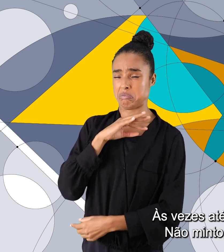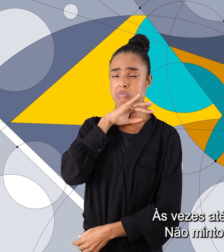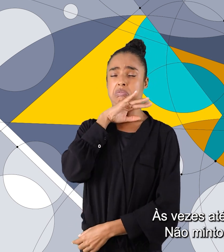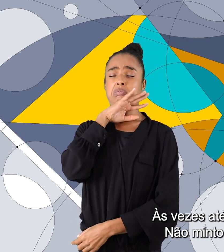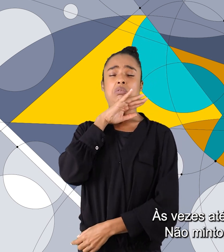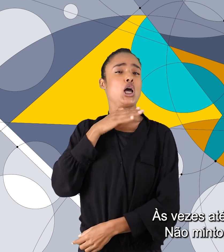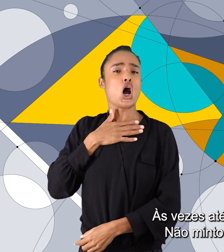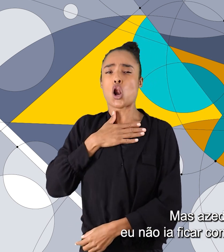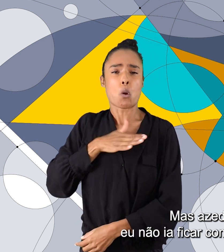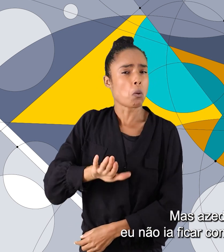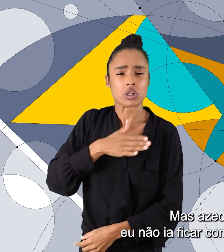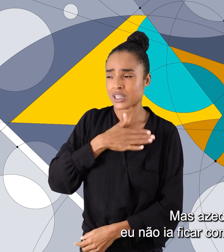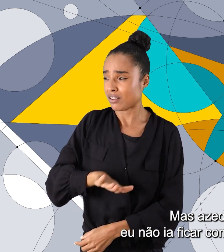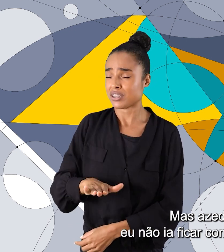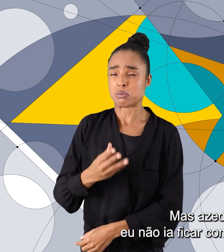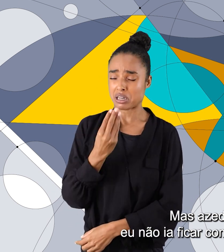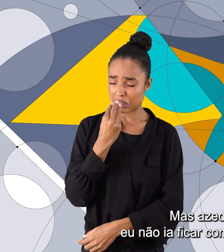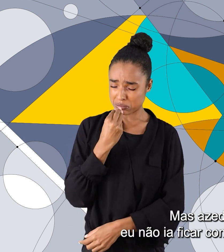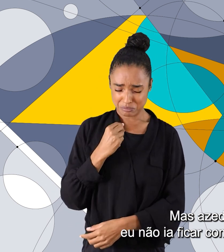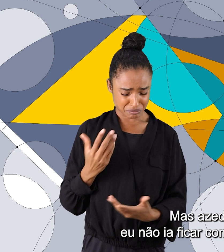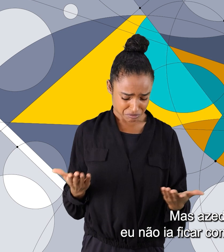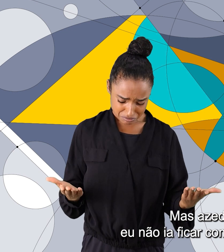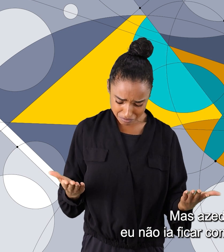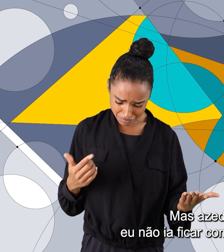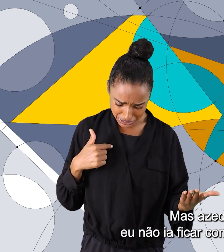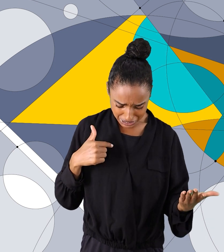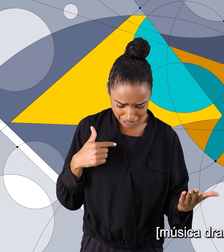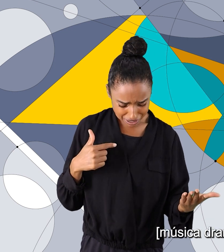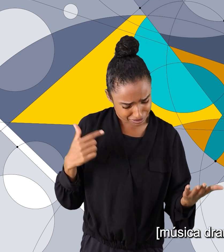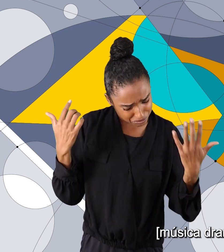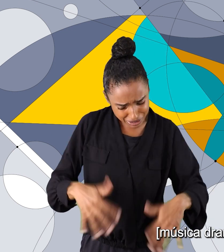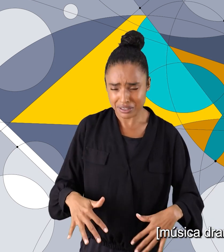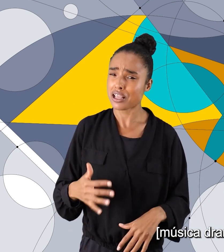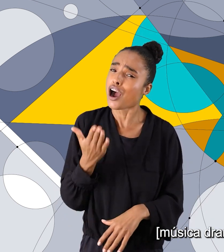vezes até comia, não, mas azegona, eu não ia ficar comendo aquilo.